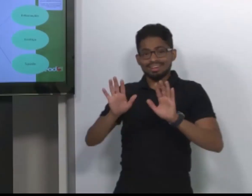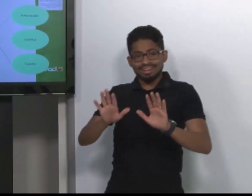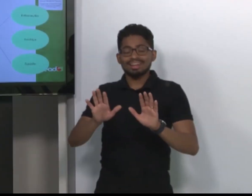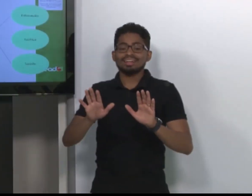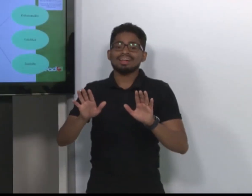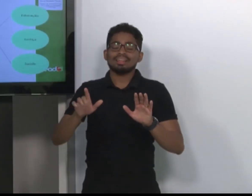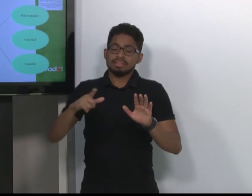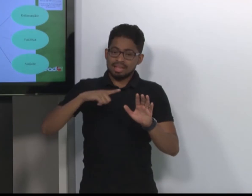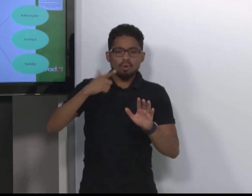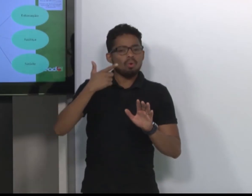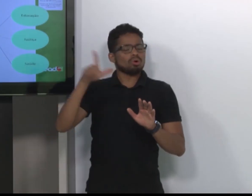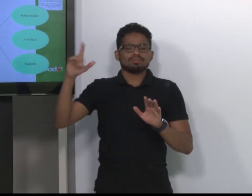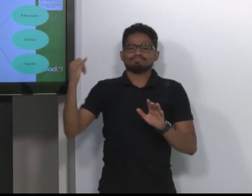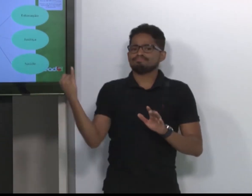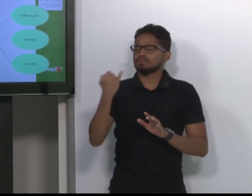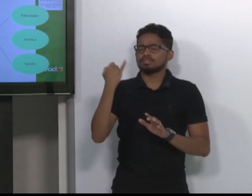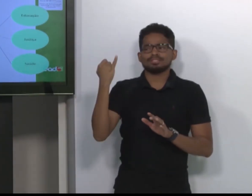Outro assunto muito importante